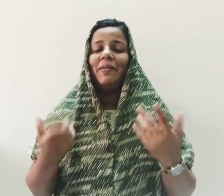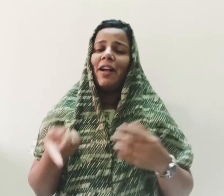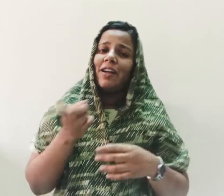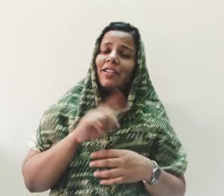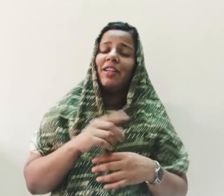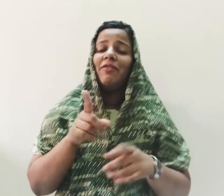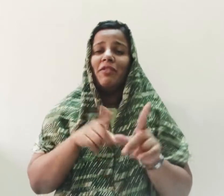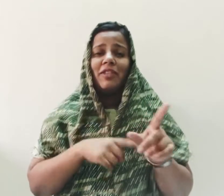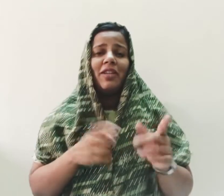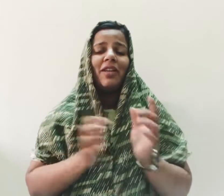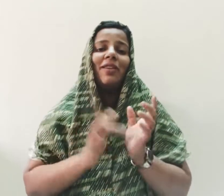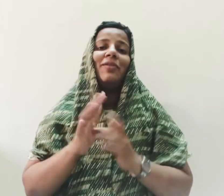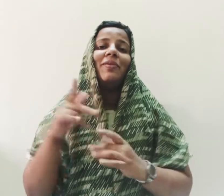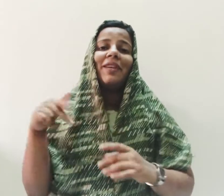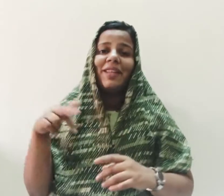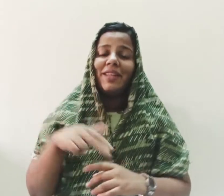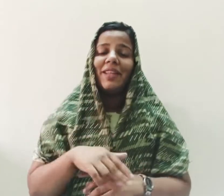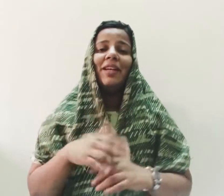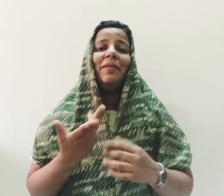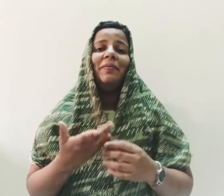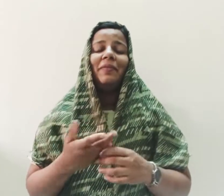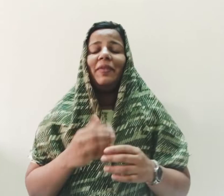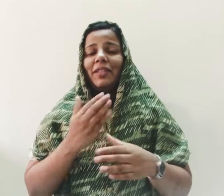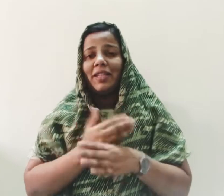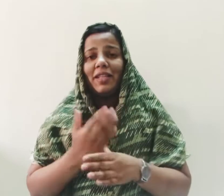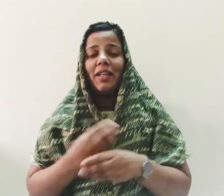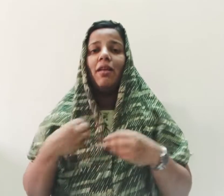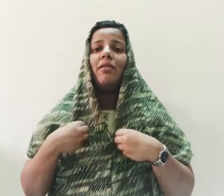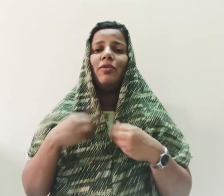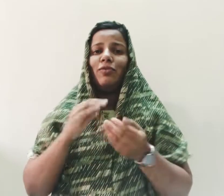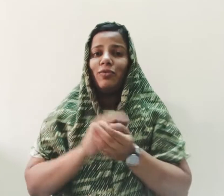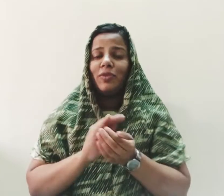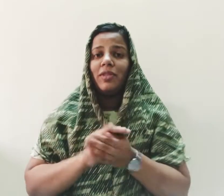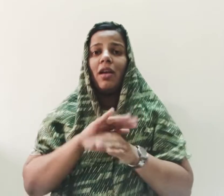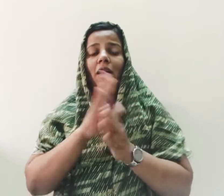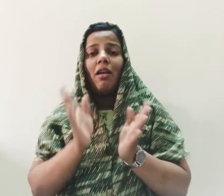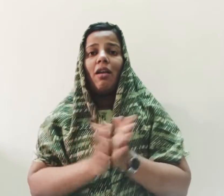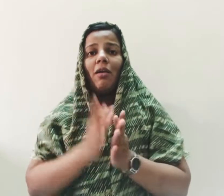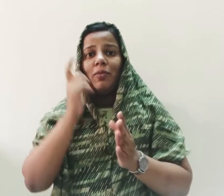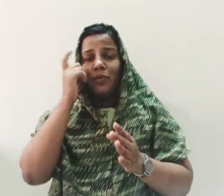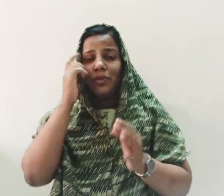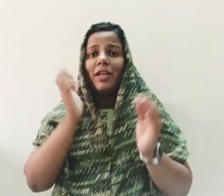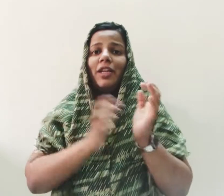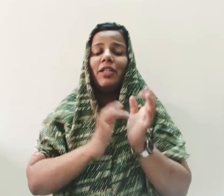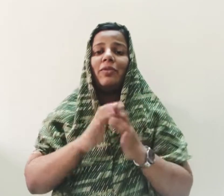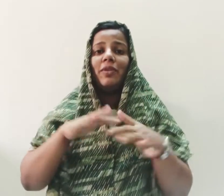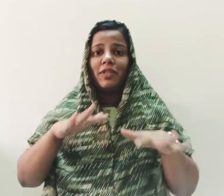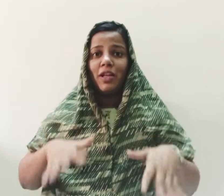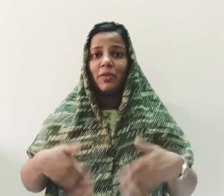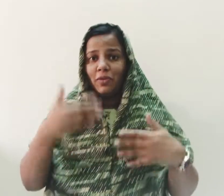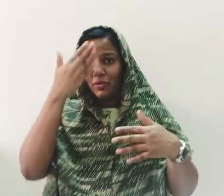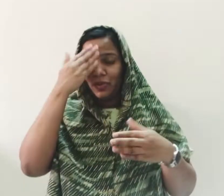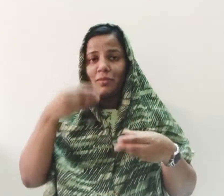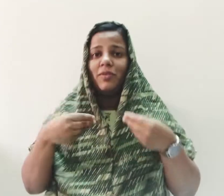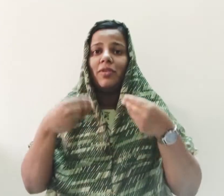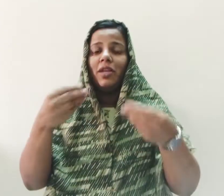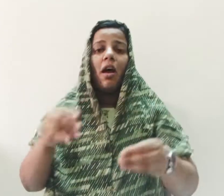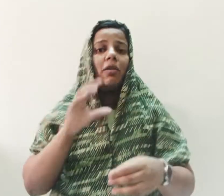നമ്മുടെ ജീവിതത്തിൽ ചെയ്തത്, കഴിഞ്ഞ കാലങ്ങളിൽ നമ്മളെ നടത്തിയത്, കഴിഞ്ഞ കാലങ്ങളിൽ നമ്മളെ പരിപാലിച്ചതൊക്കെ ഓർത്തിട്ട് കർത്താവിന് സന്തോഷത്തോടെ സ്തോത്രം പറഞ്ഞിട്ട് ആരും